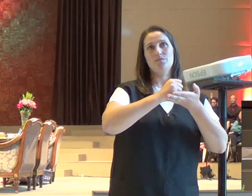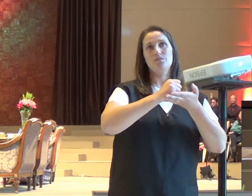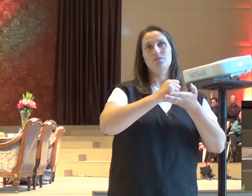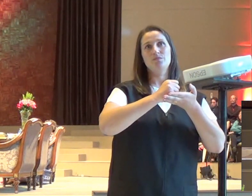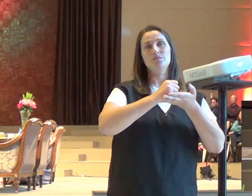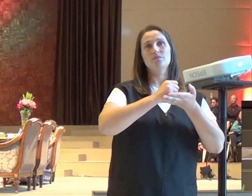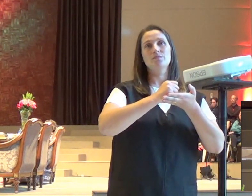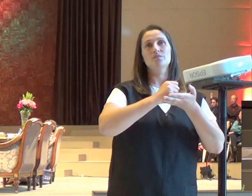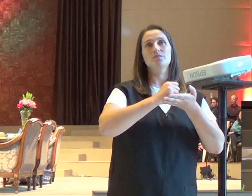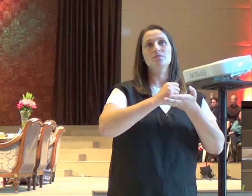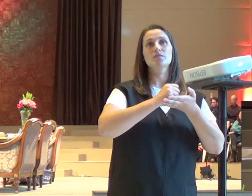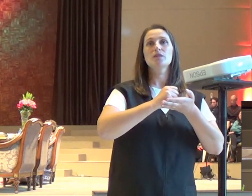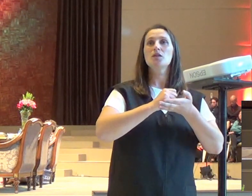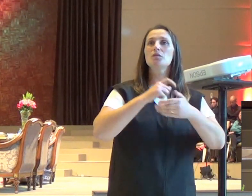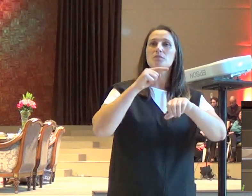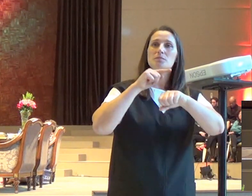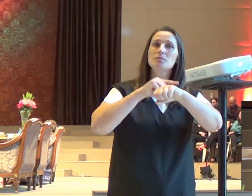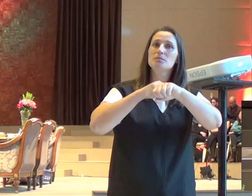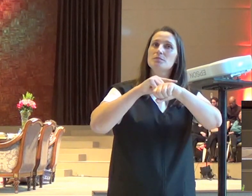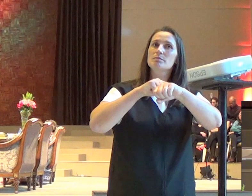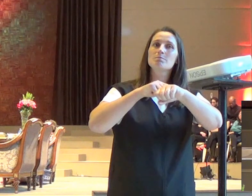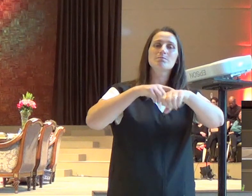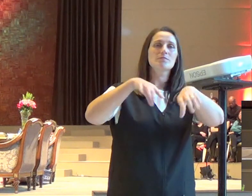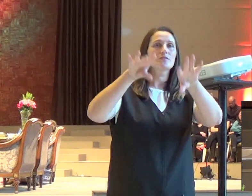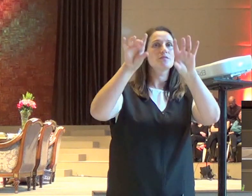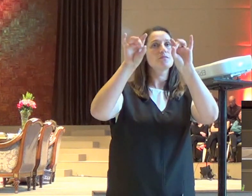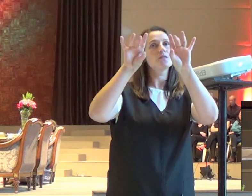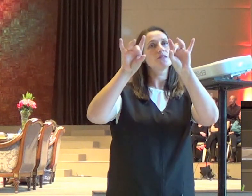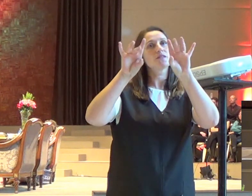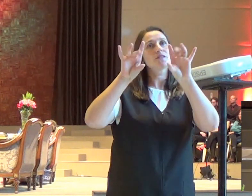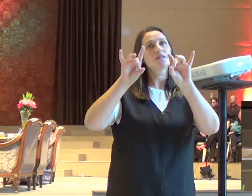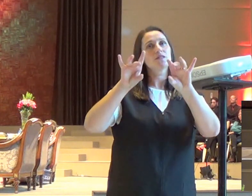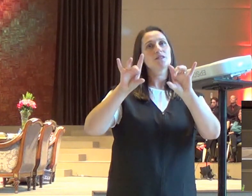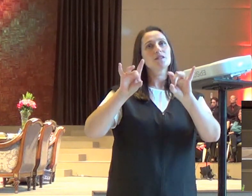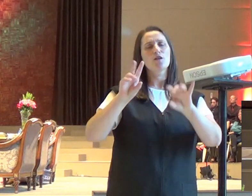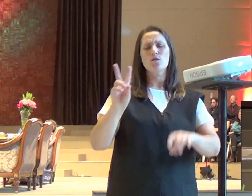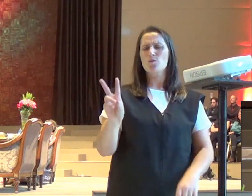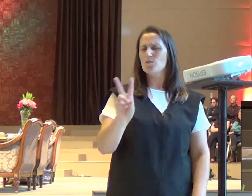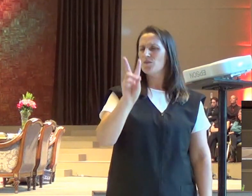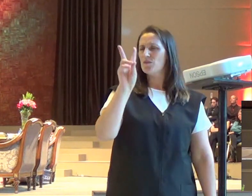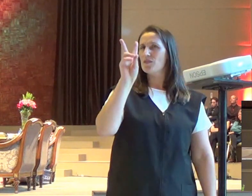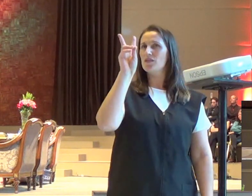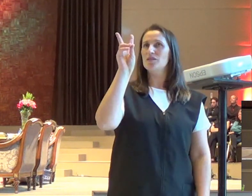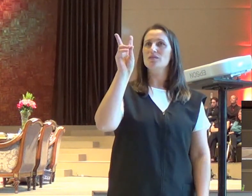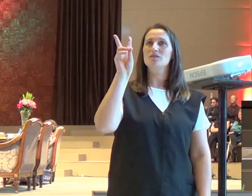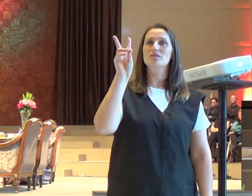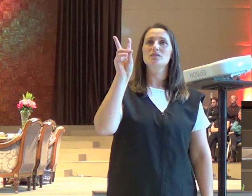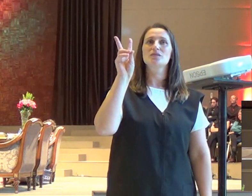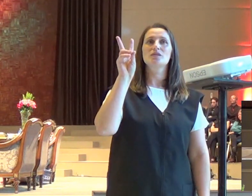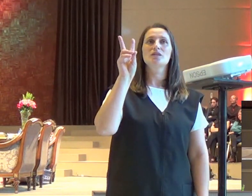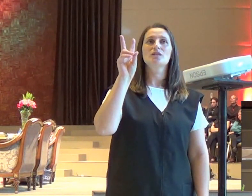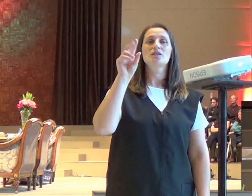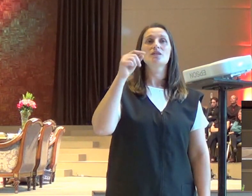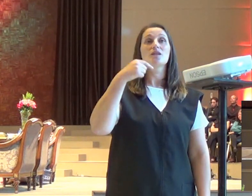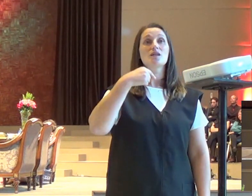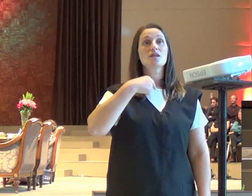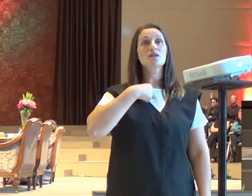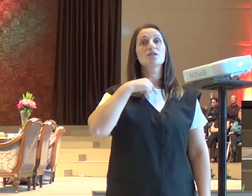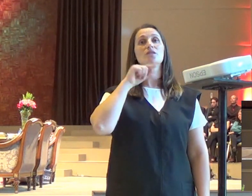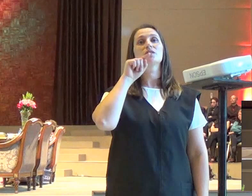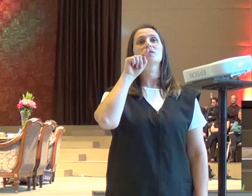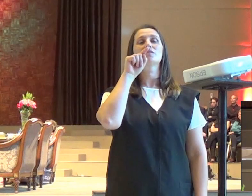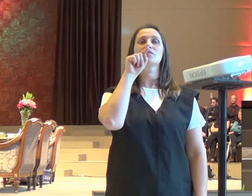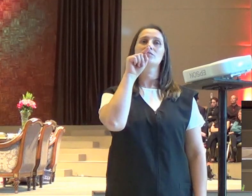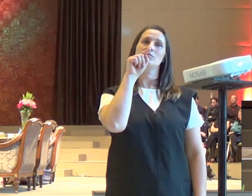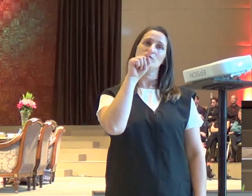e esse é um tempo precioso de riqueza onde a gente está sendo tratado